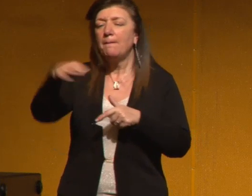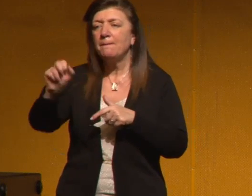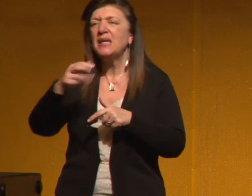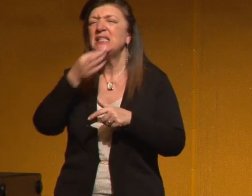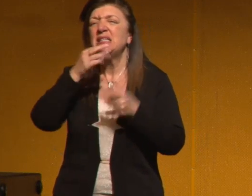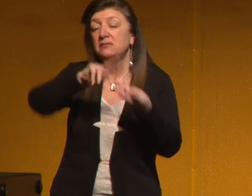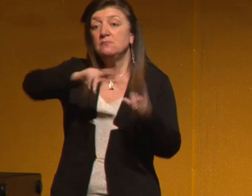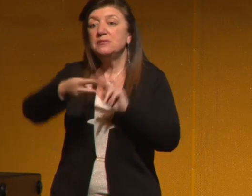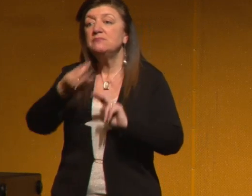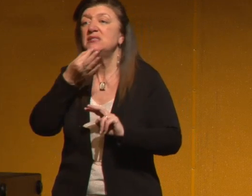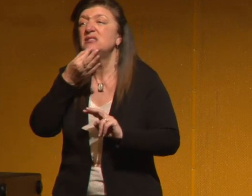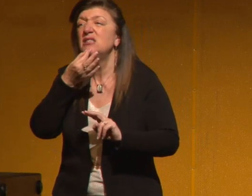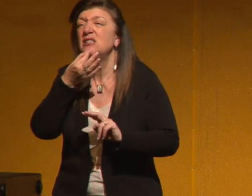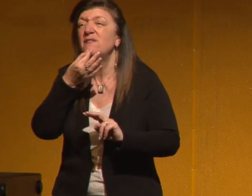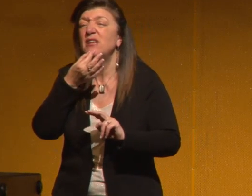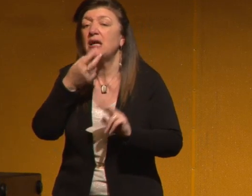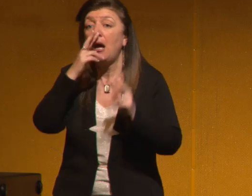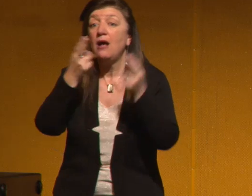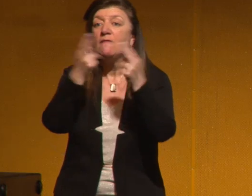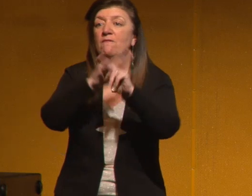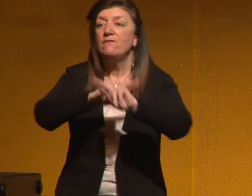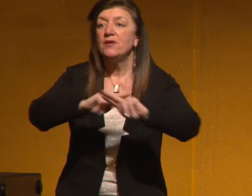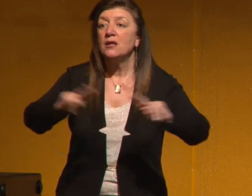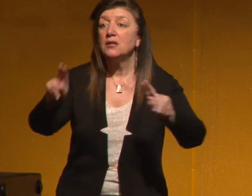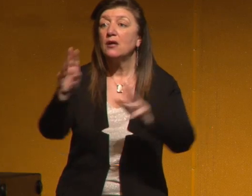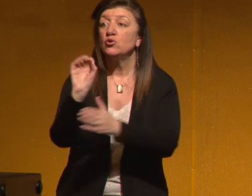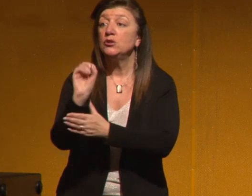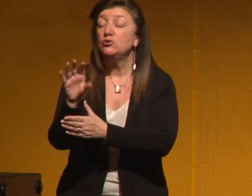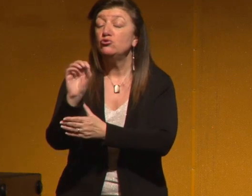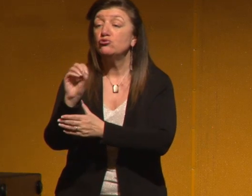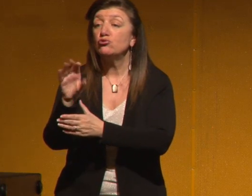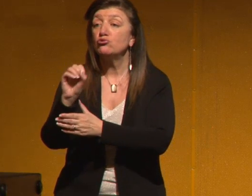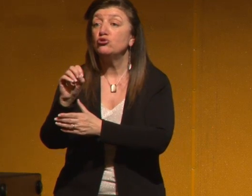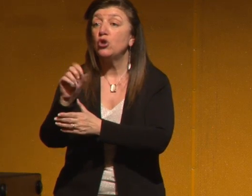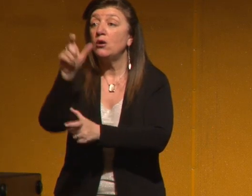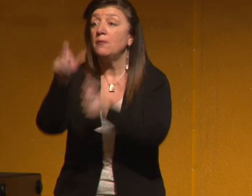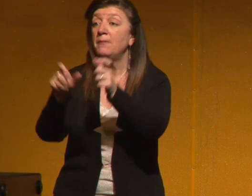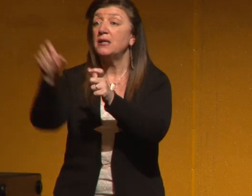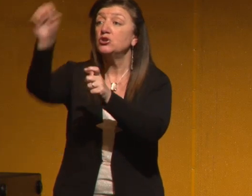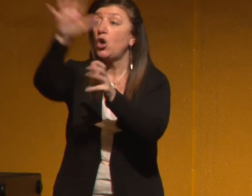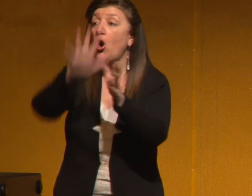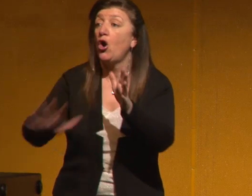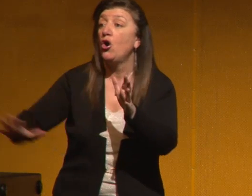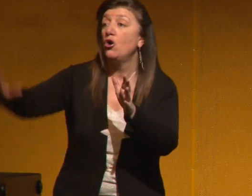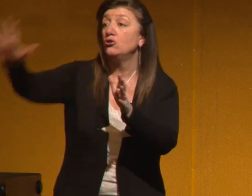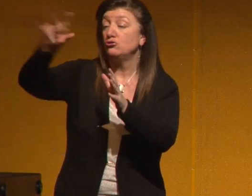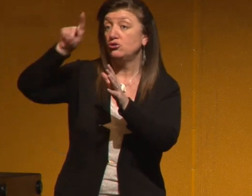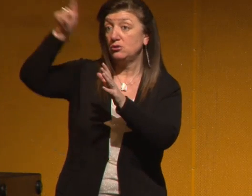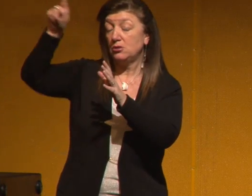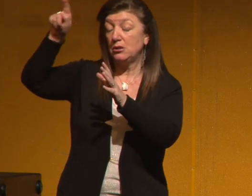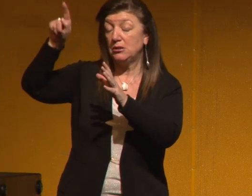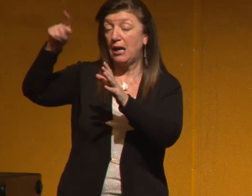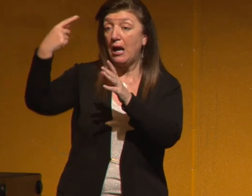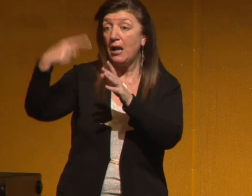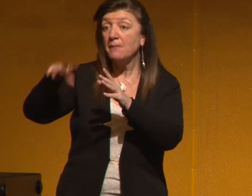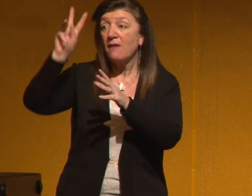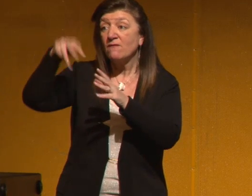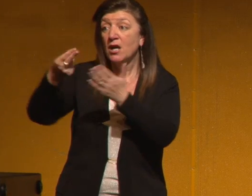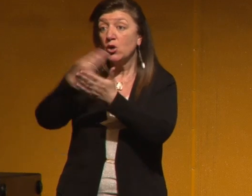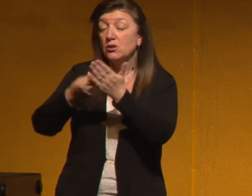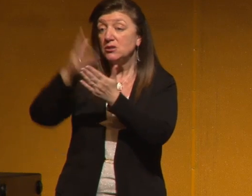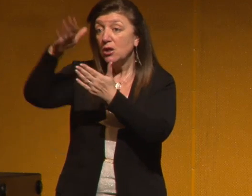all'istruzione occidentale il quadro è più ampio e riguarda anche noi noi occidentali noi che abbiamo